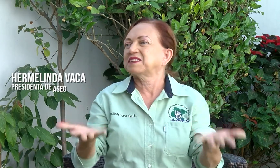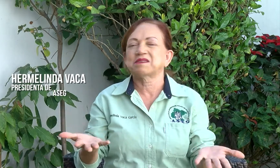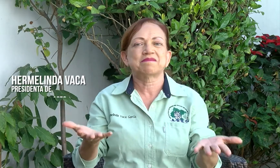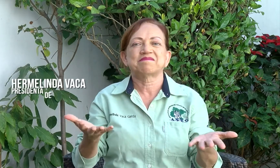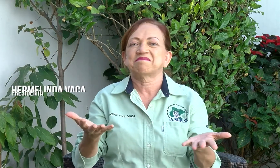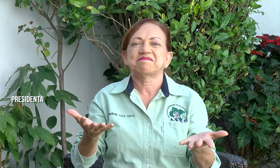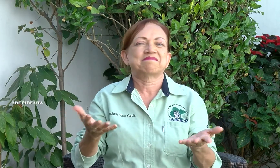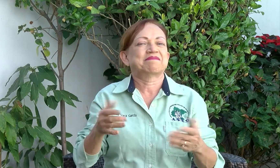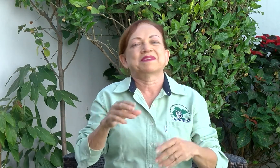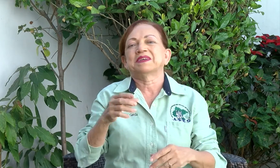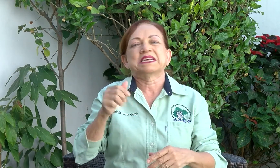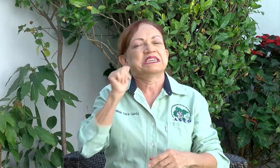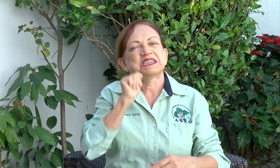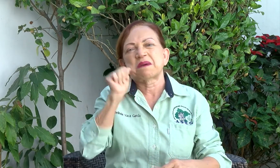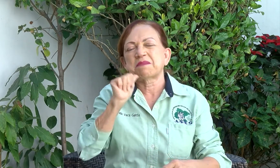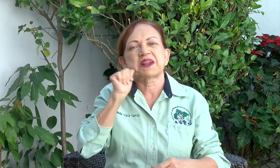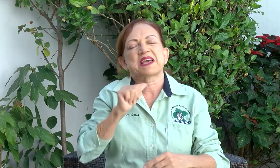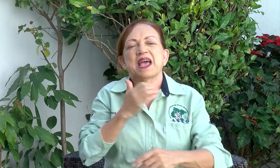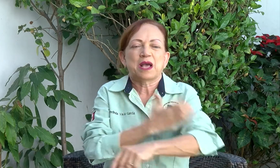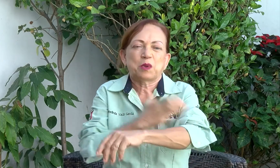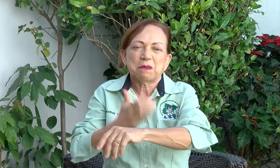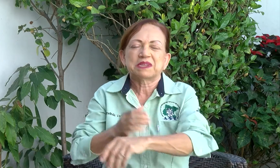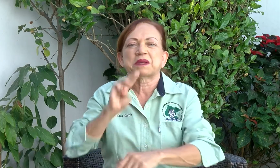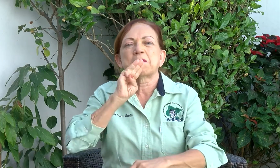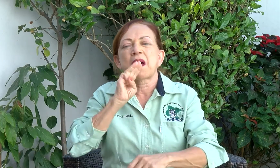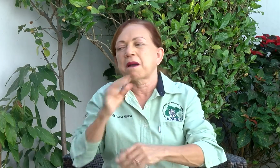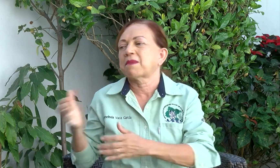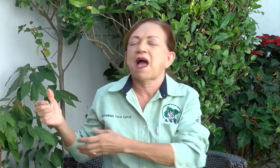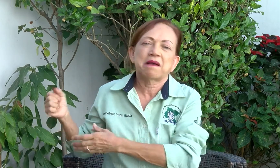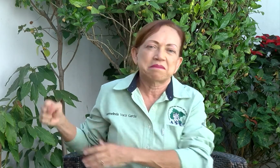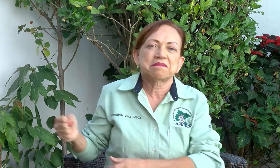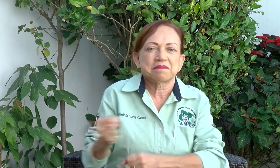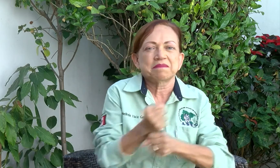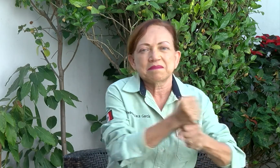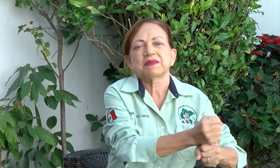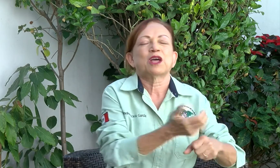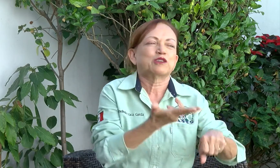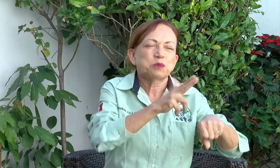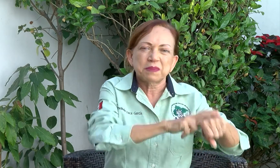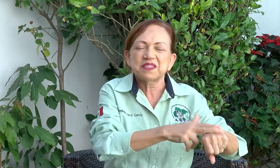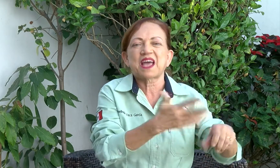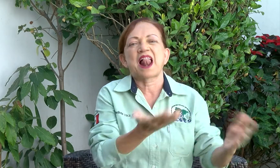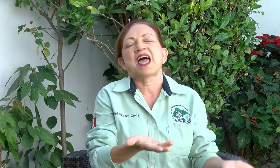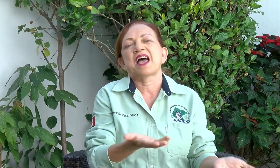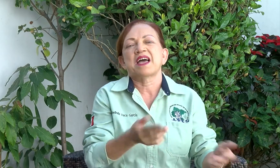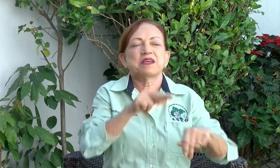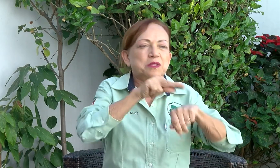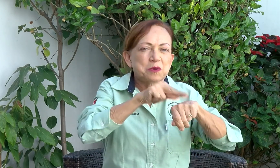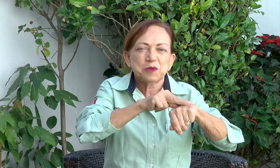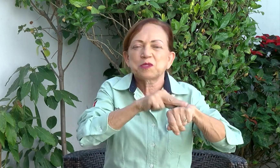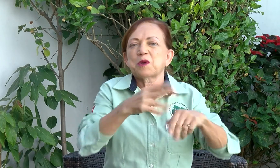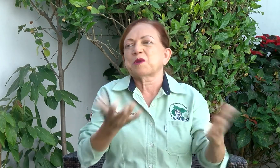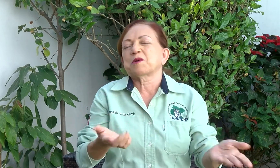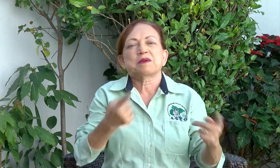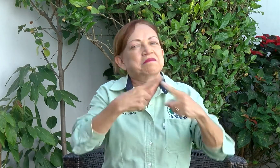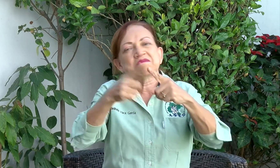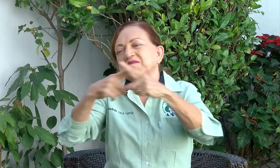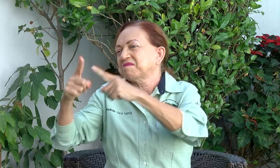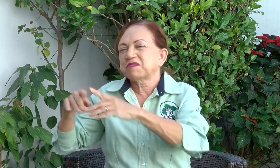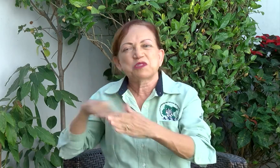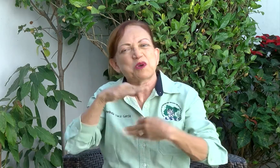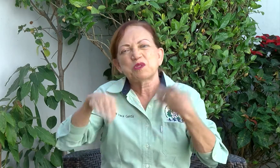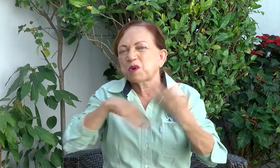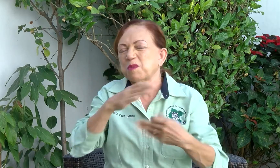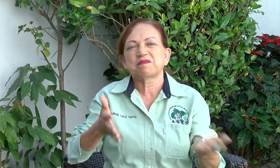para que sea suficiente en los hospitales, en diferentes ámbitos. La mayoría